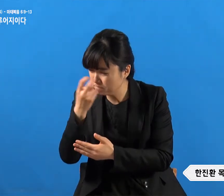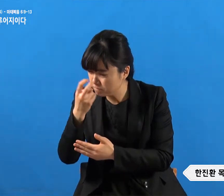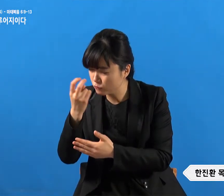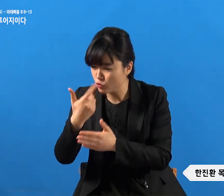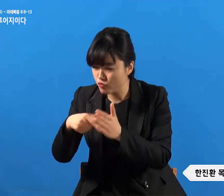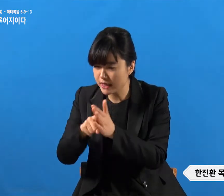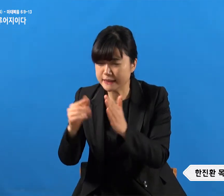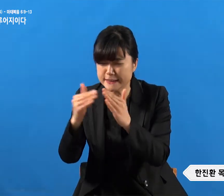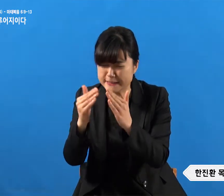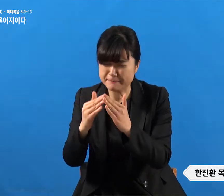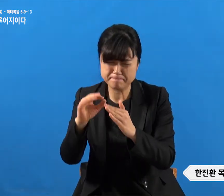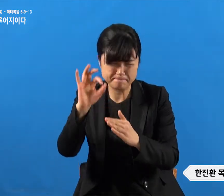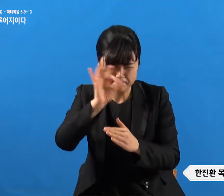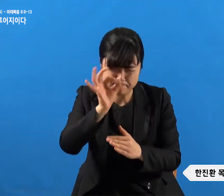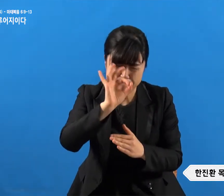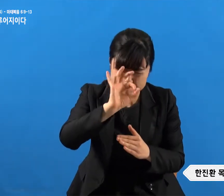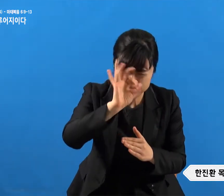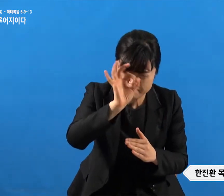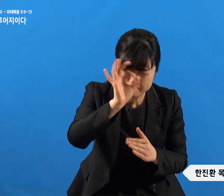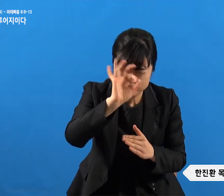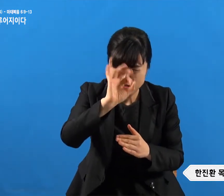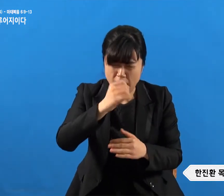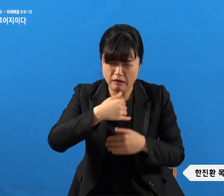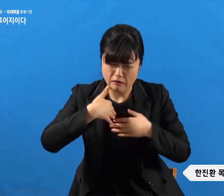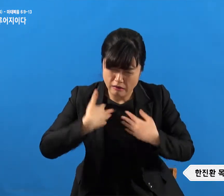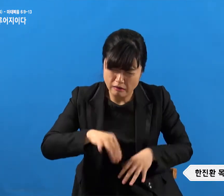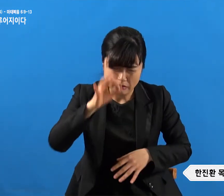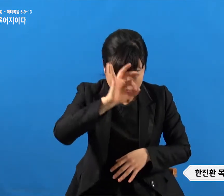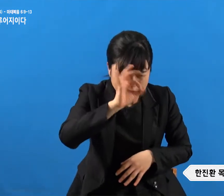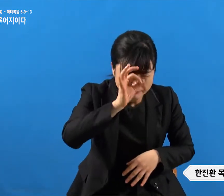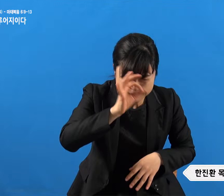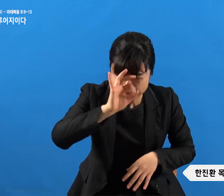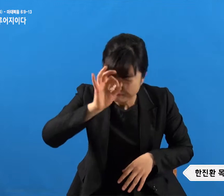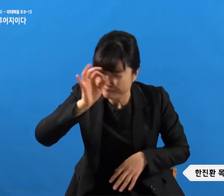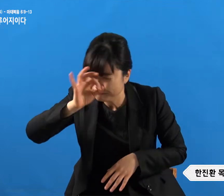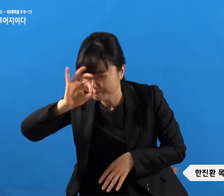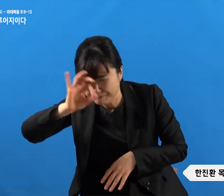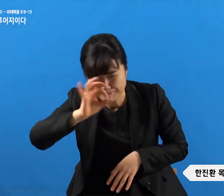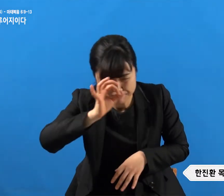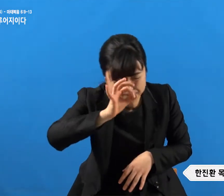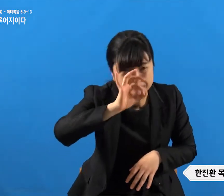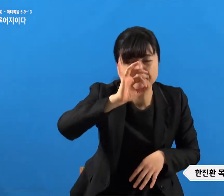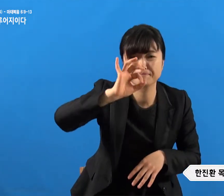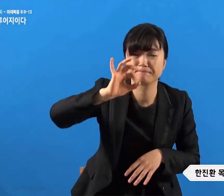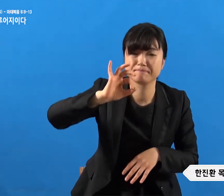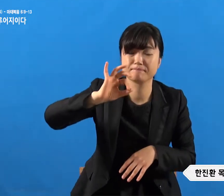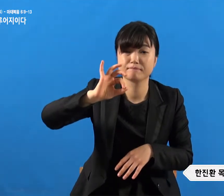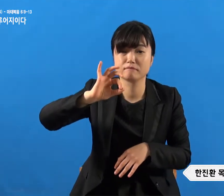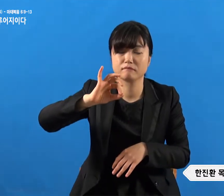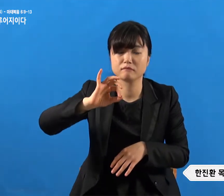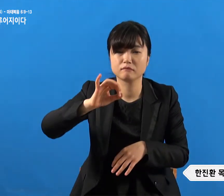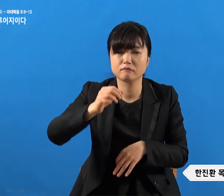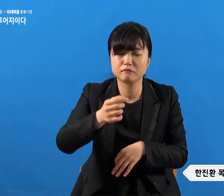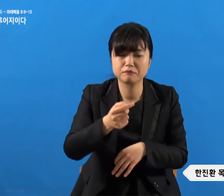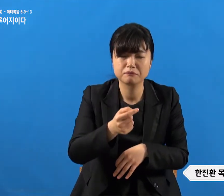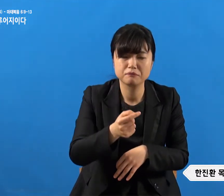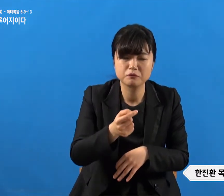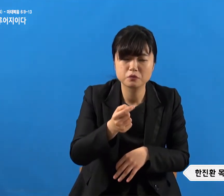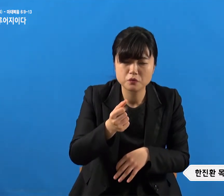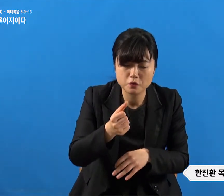뜁니다. 자기 몸을 상해가면서 백방으로 뛰었습니다. 그래서 조금